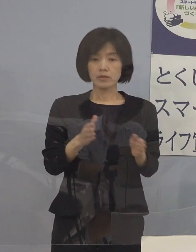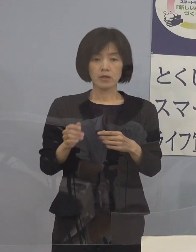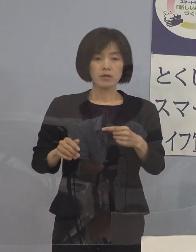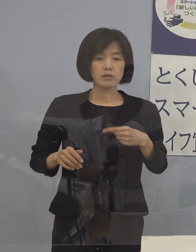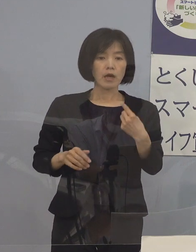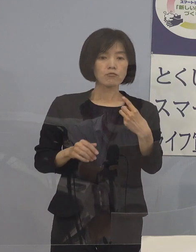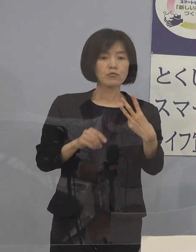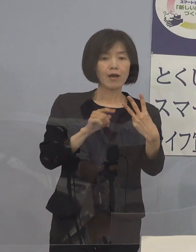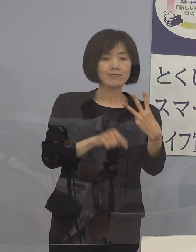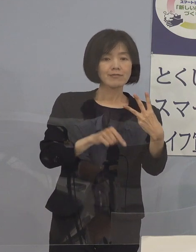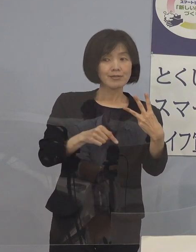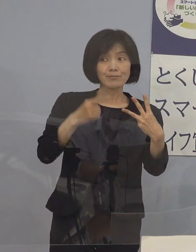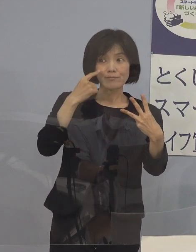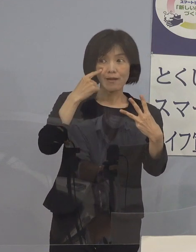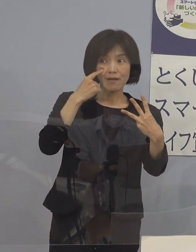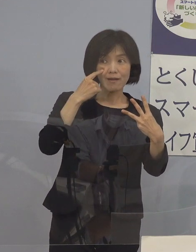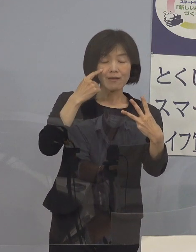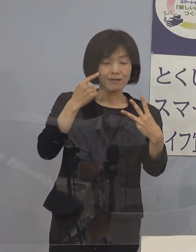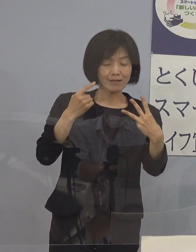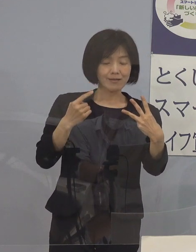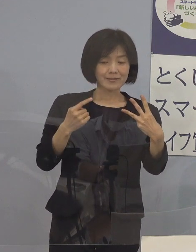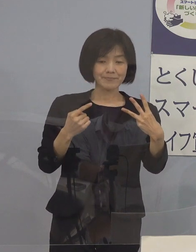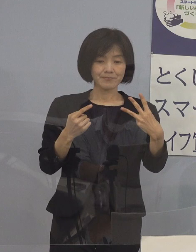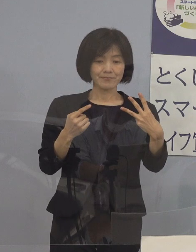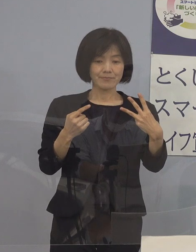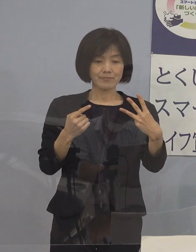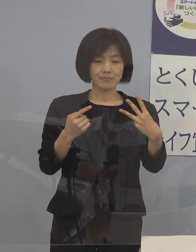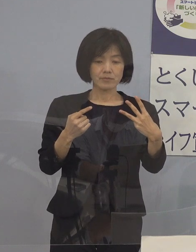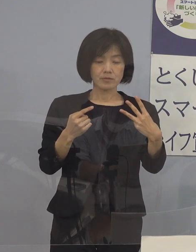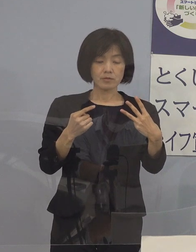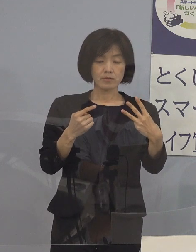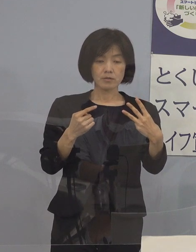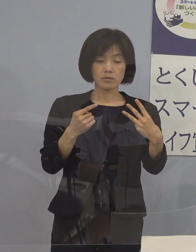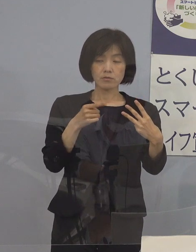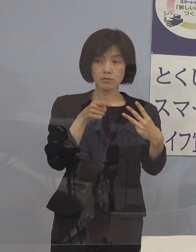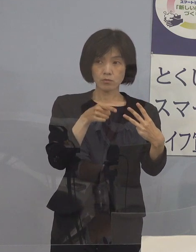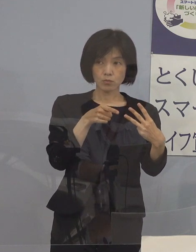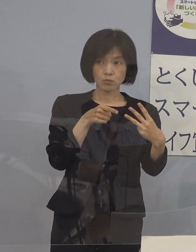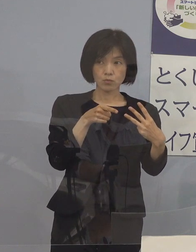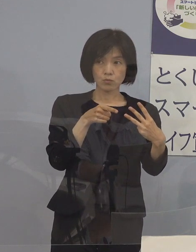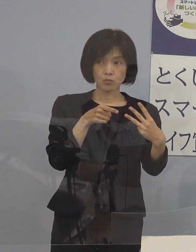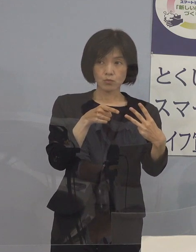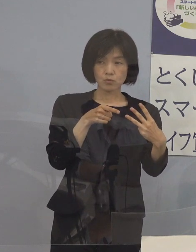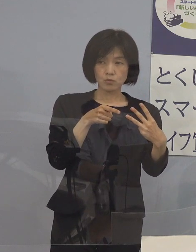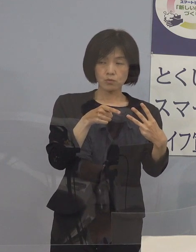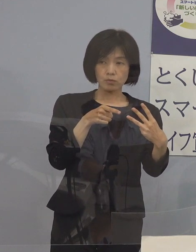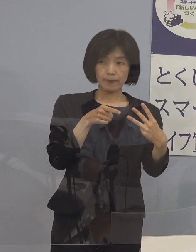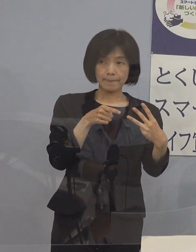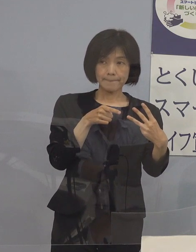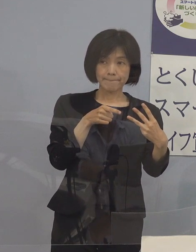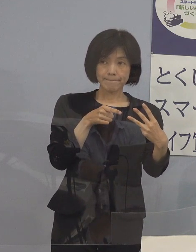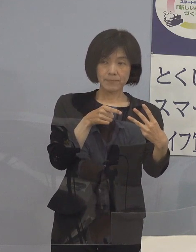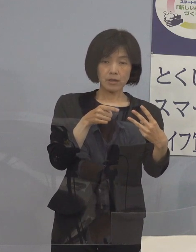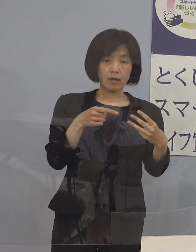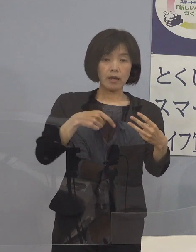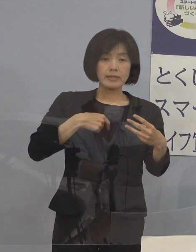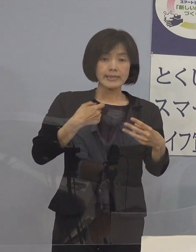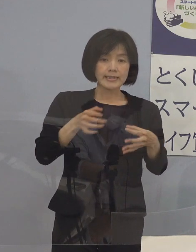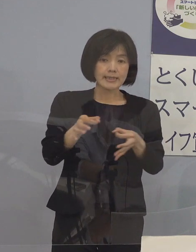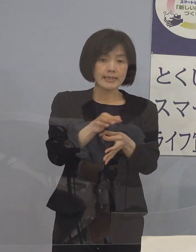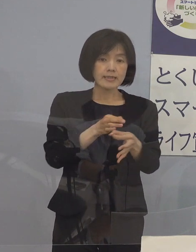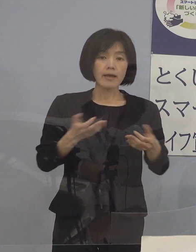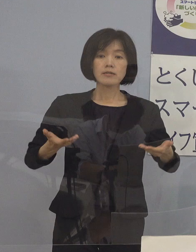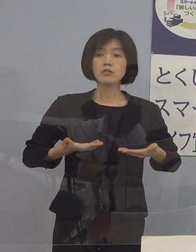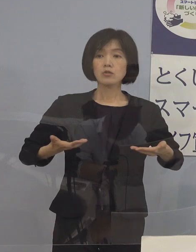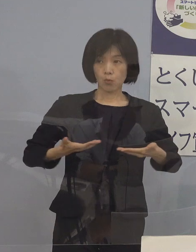次、103例目の方、この方の、自営業というお仕